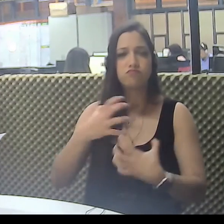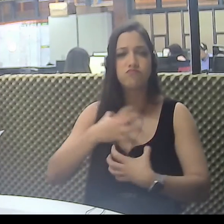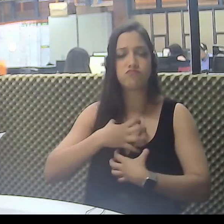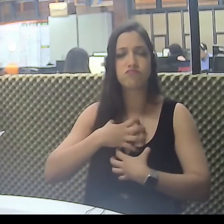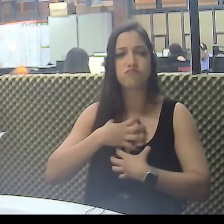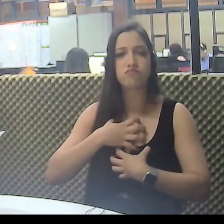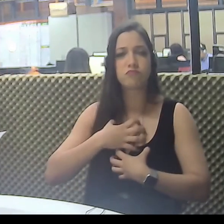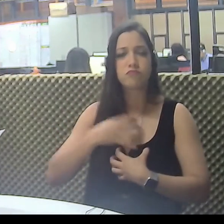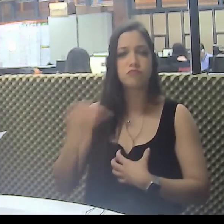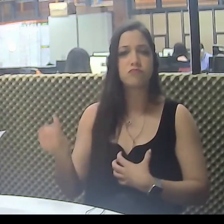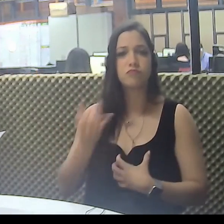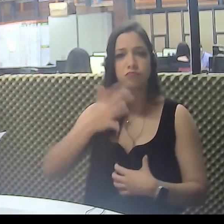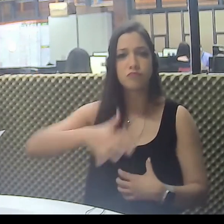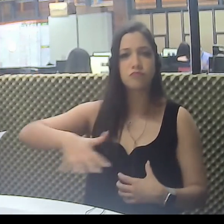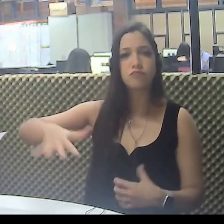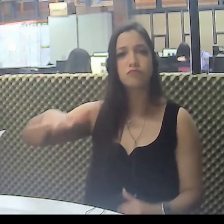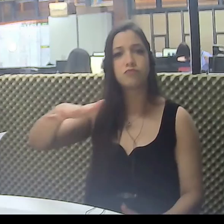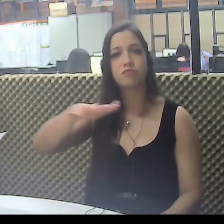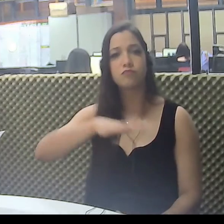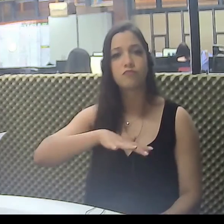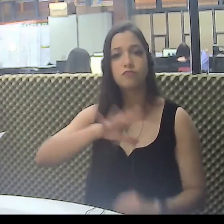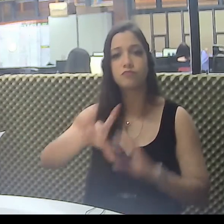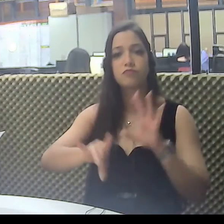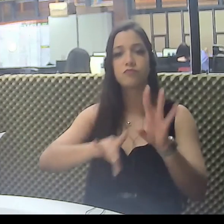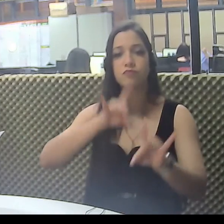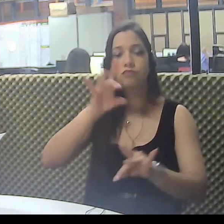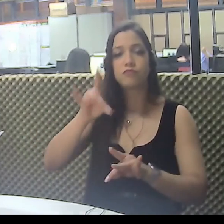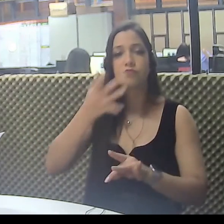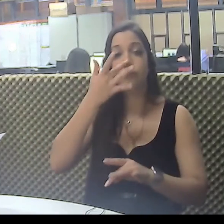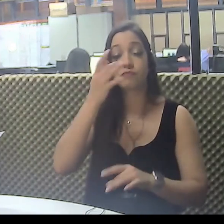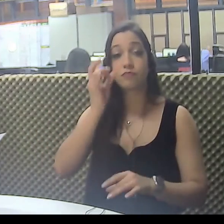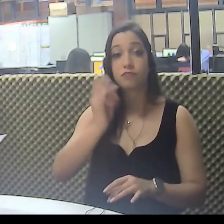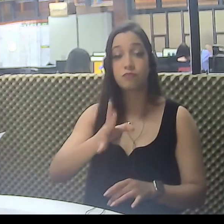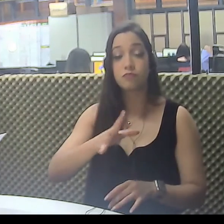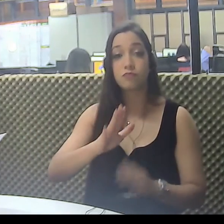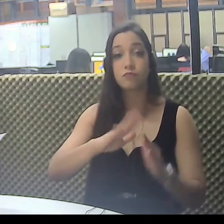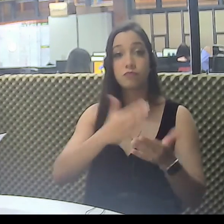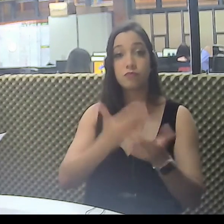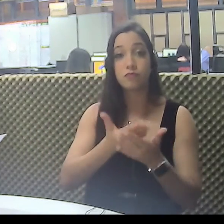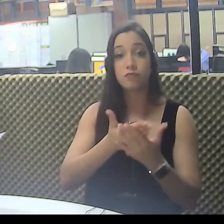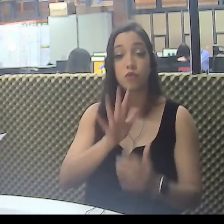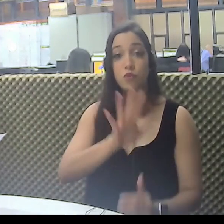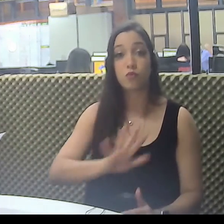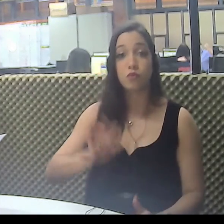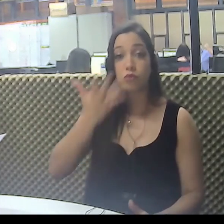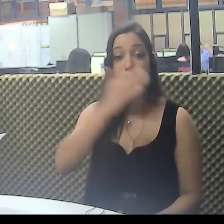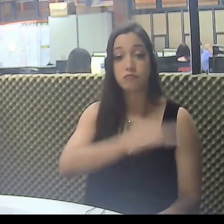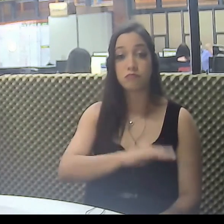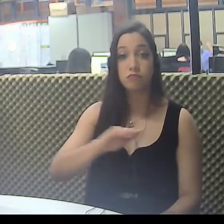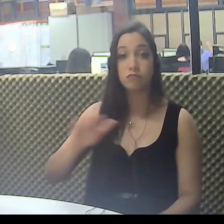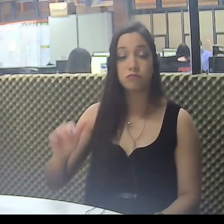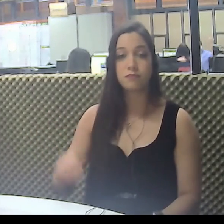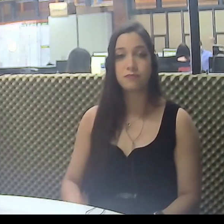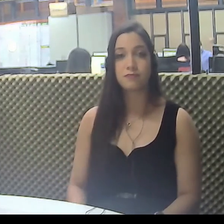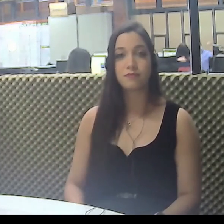importante para todos, que é a implantação da coleta seletiva em todas as escolas da rede fundamental.